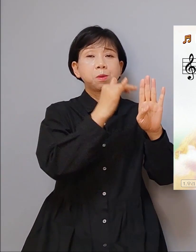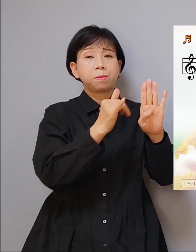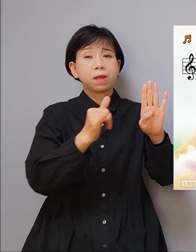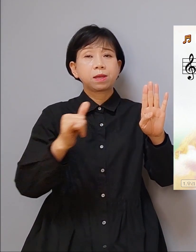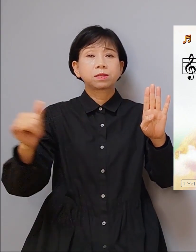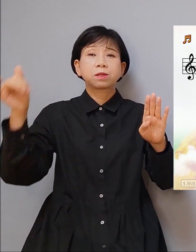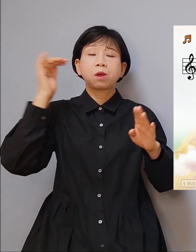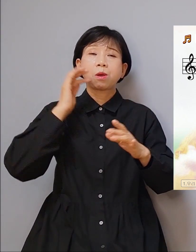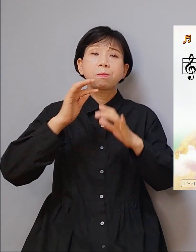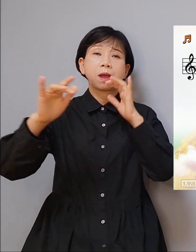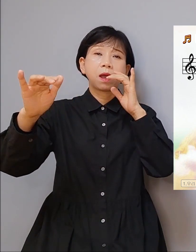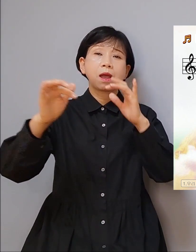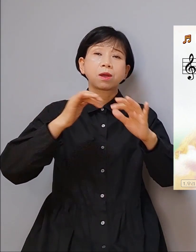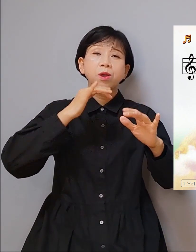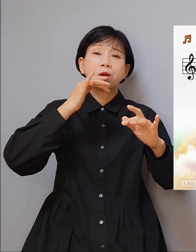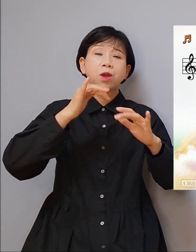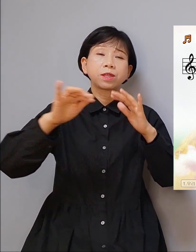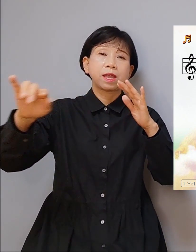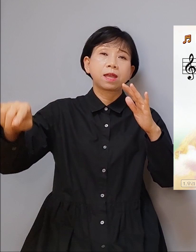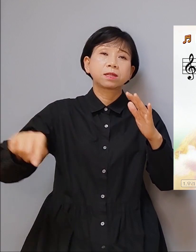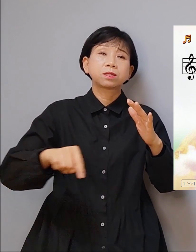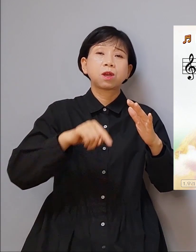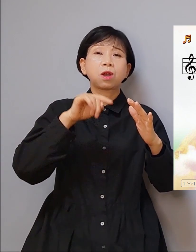족속 백성